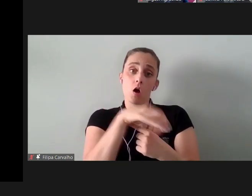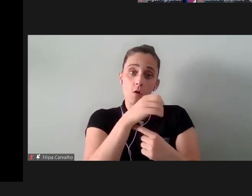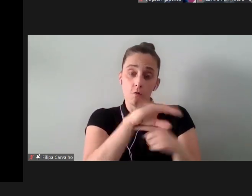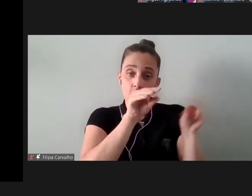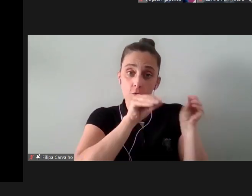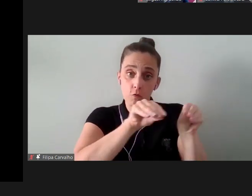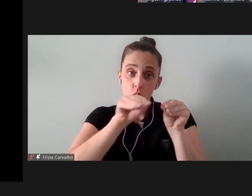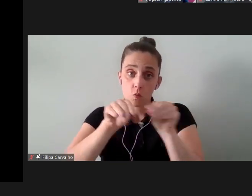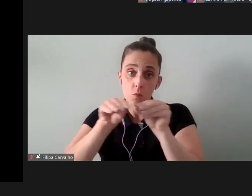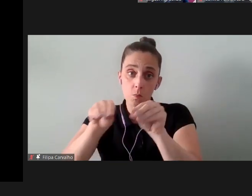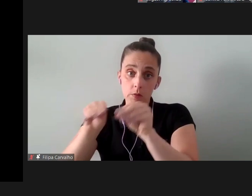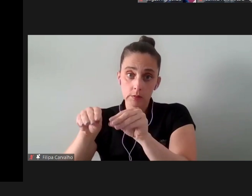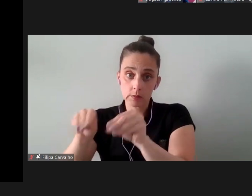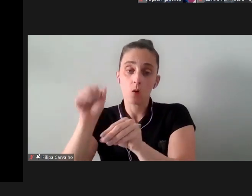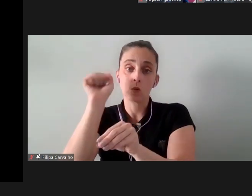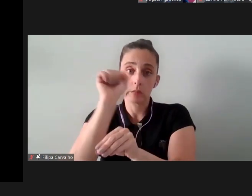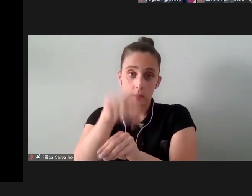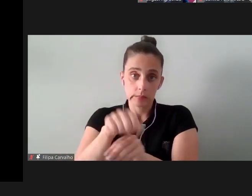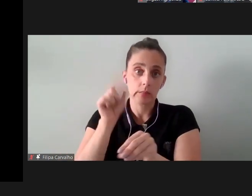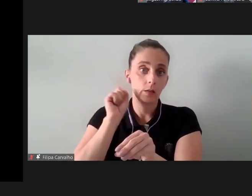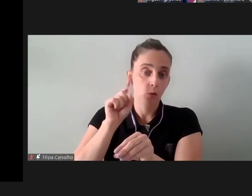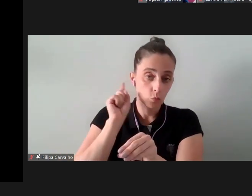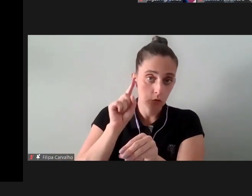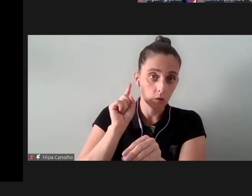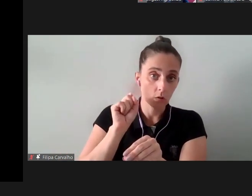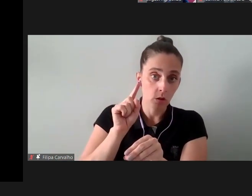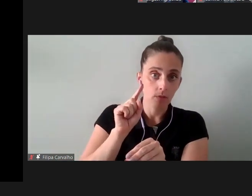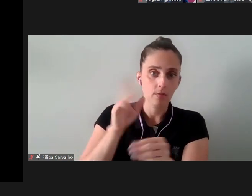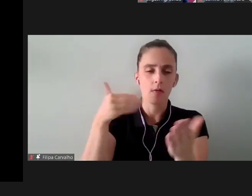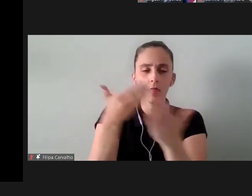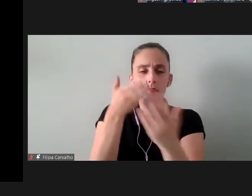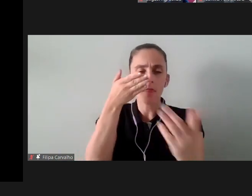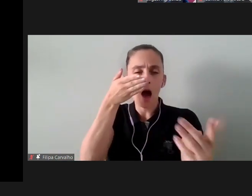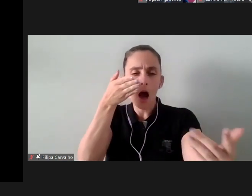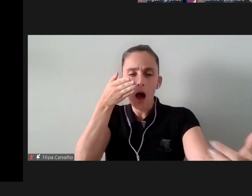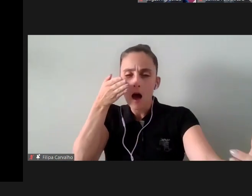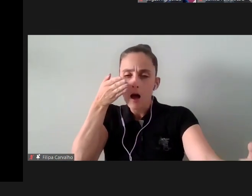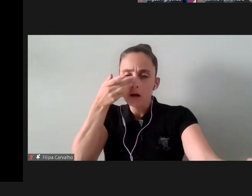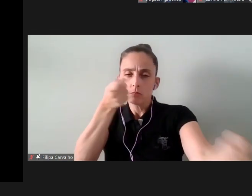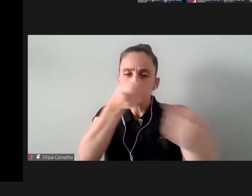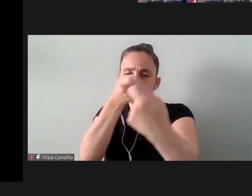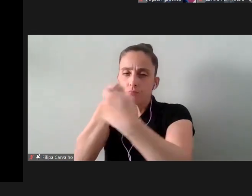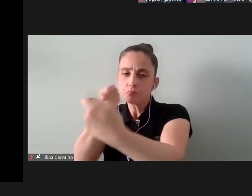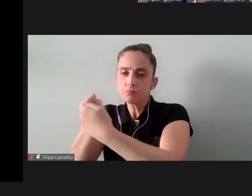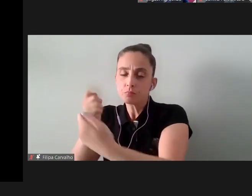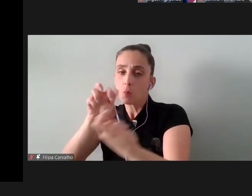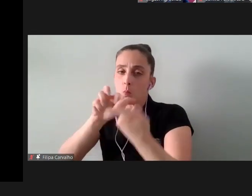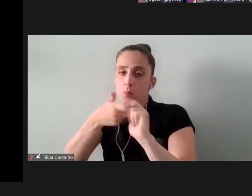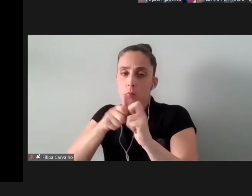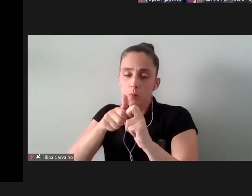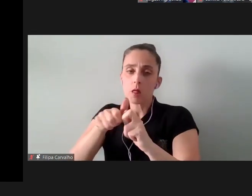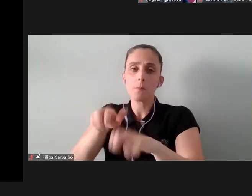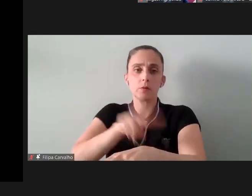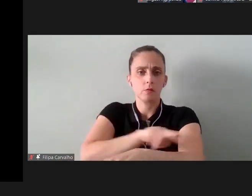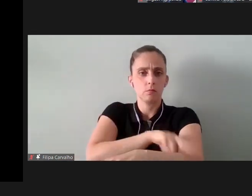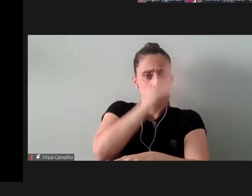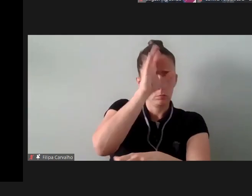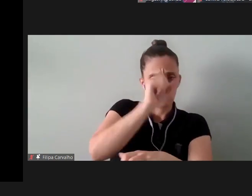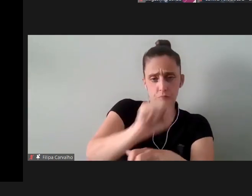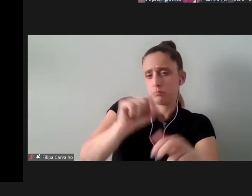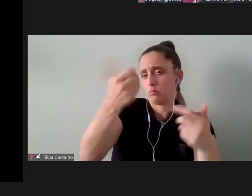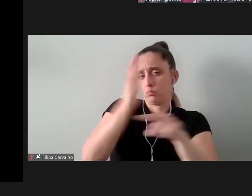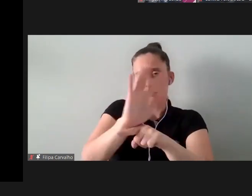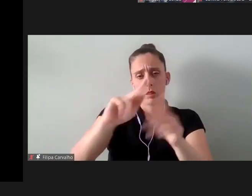ofertas formativas, né, que enderecem os problemas atuais da administração pública,